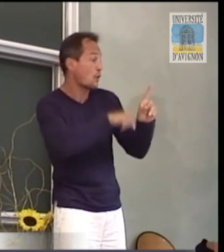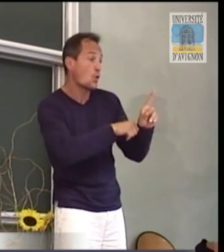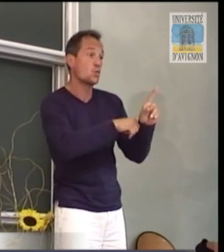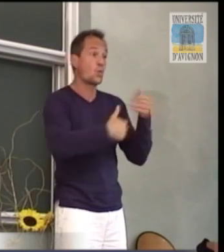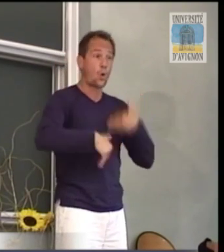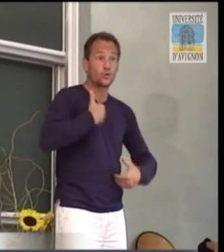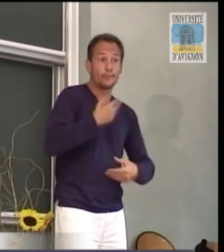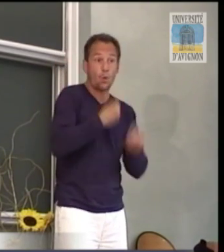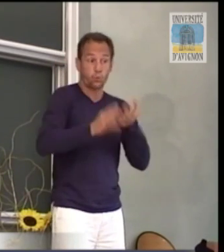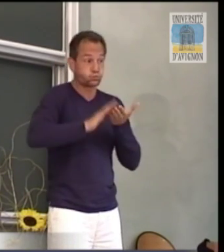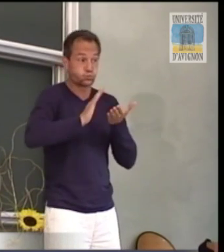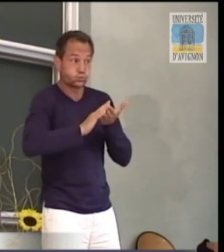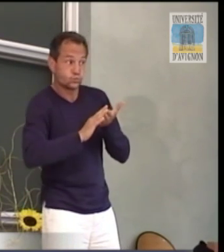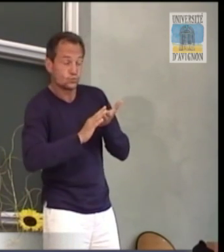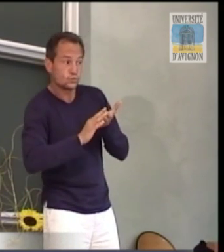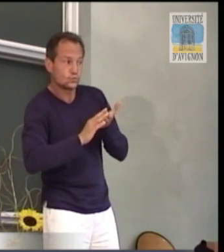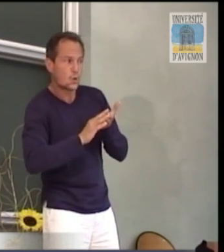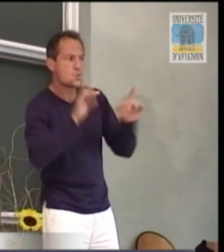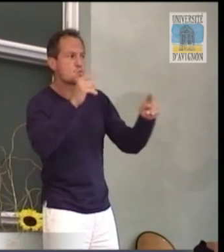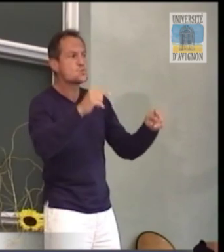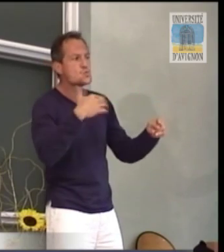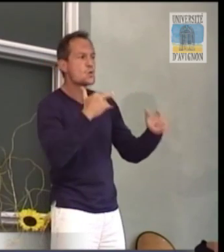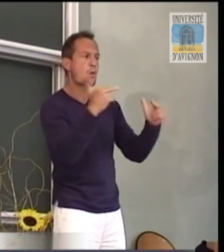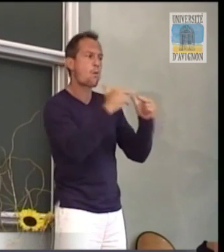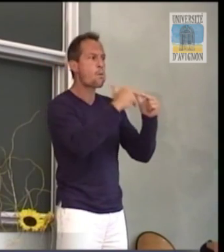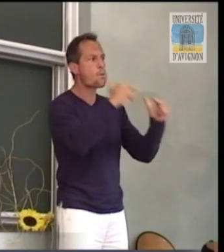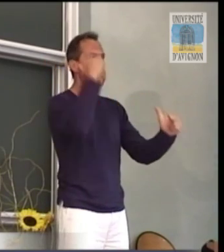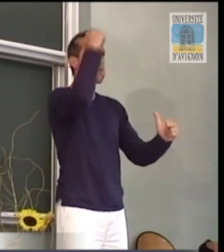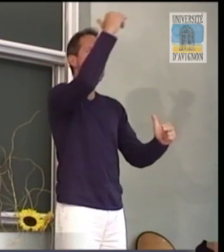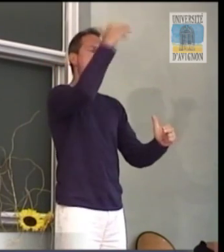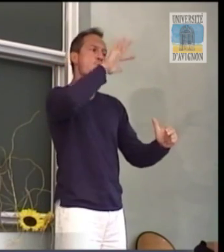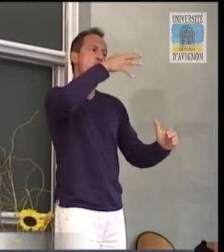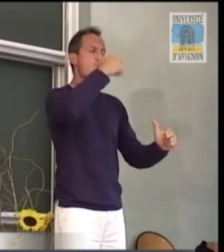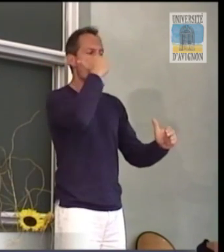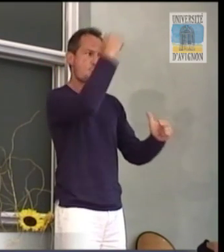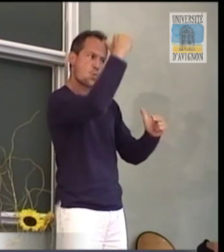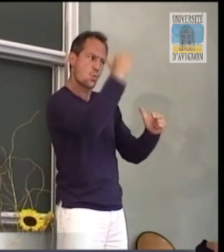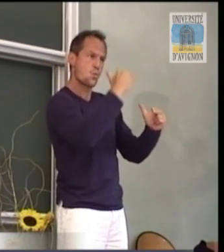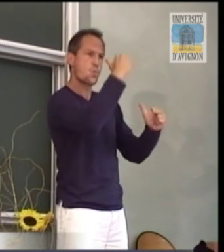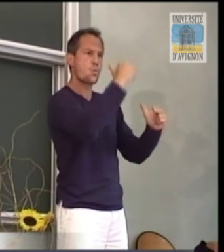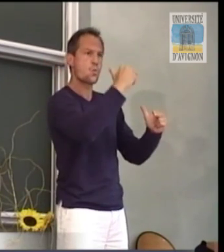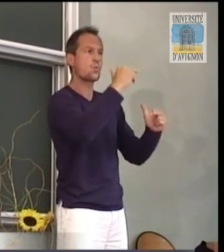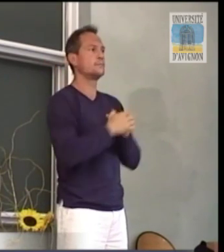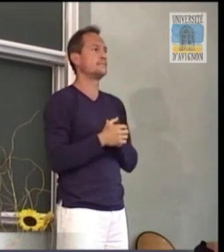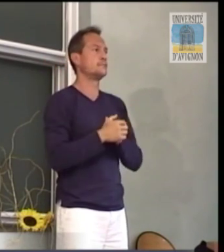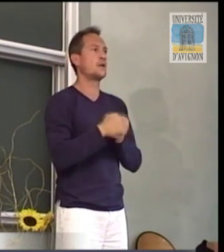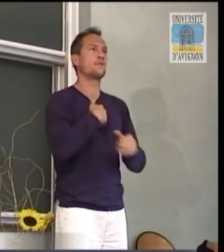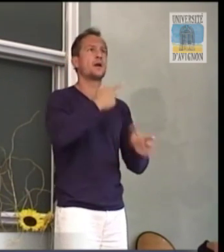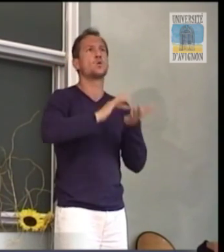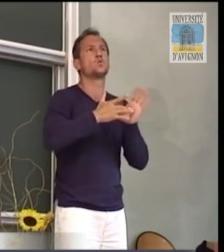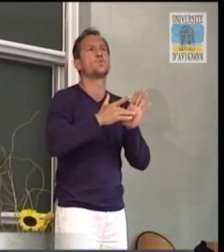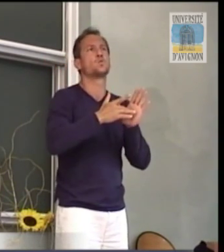je pense que la barre est un peu haute. Voilà. Je pense qu'il faut être raisonnable, il ne faut pas dire qu'il faut renoncer, tout est question de